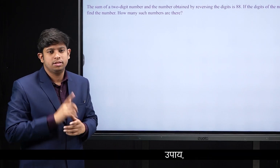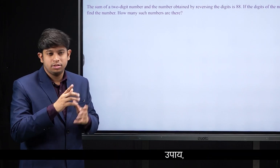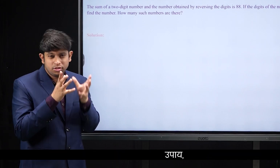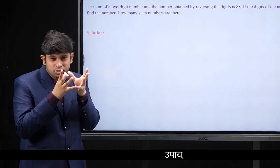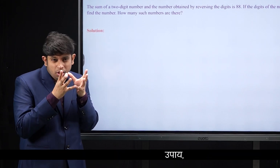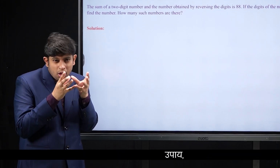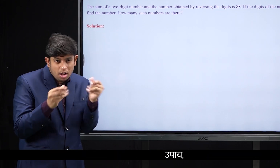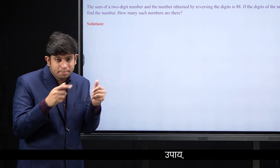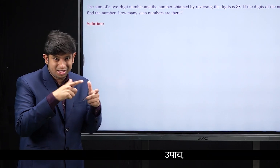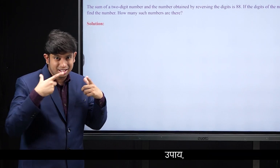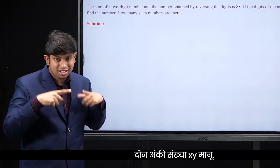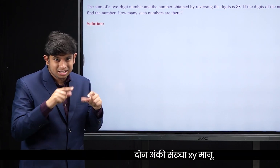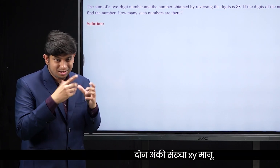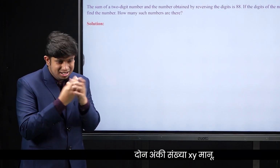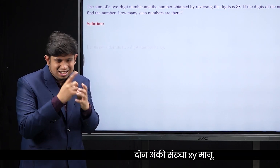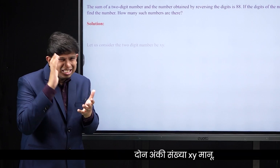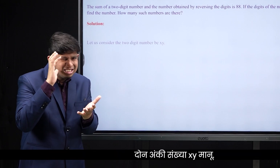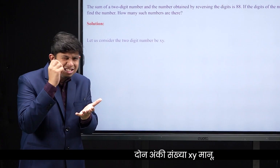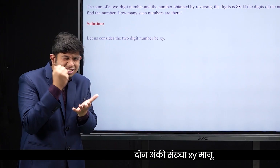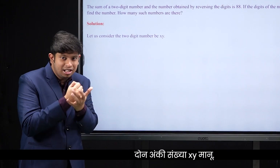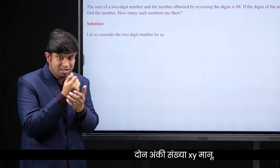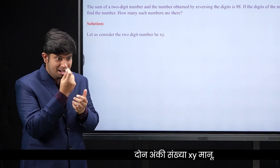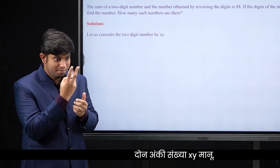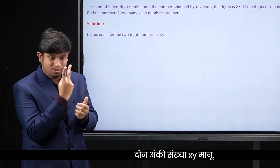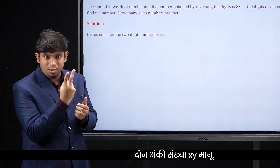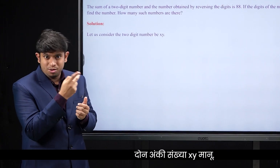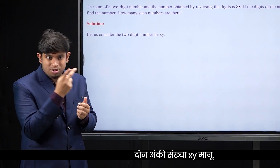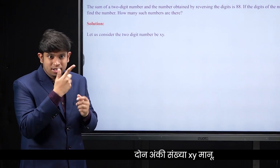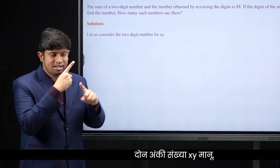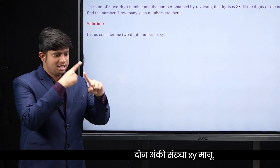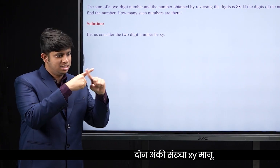उपाय 2 अंकी संख्या xy मानू,